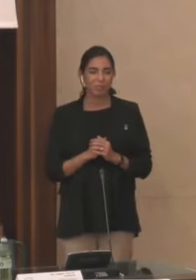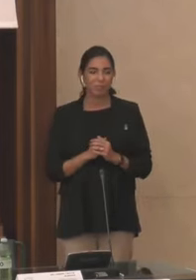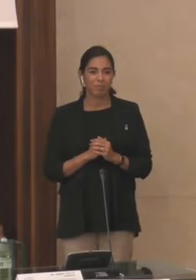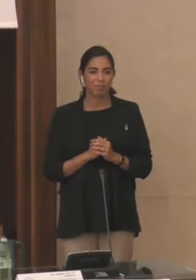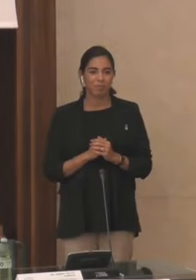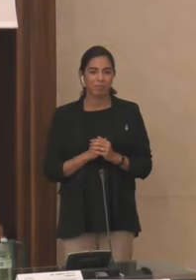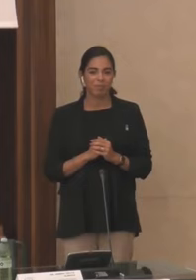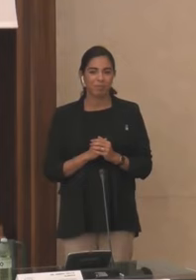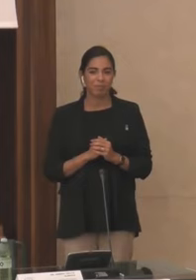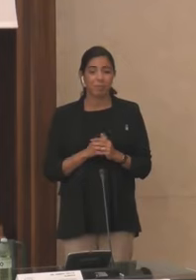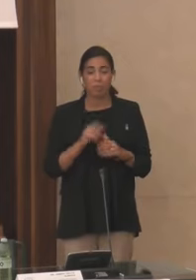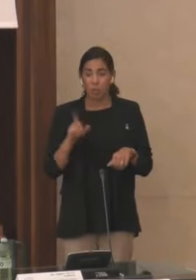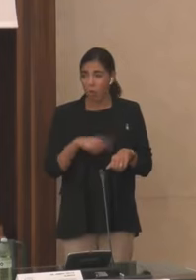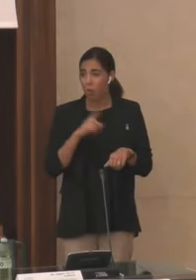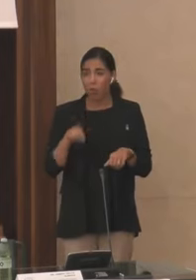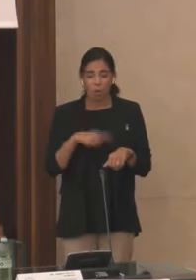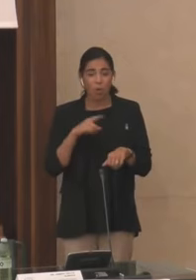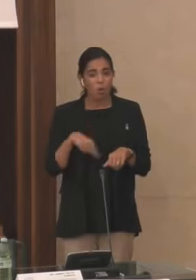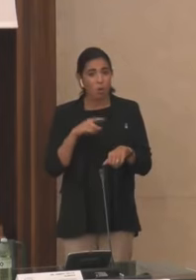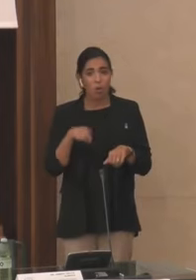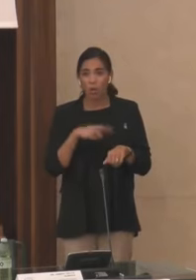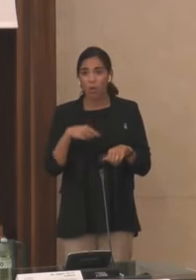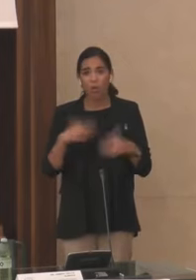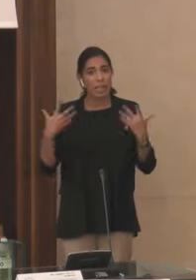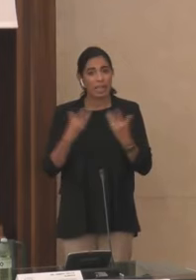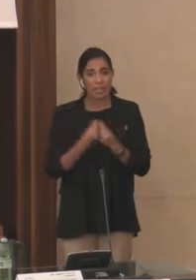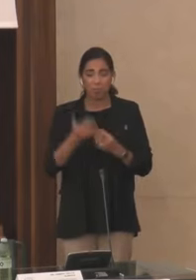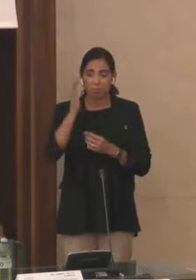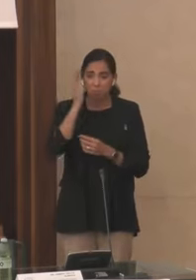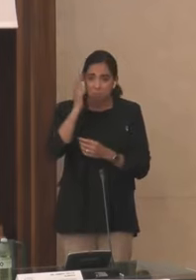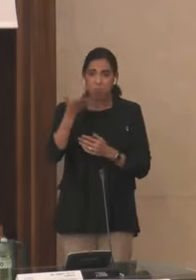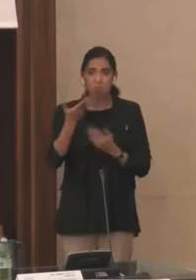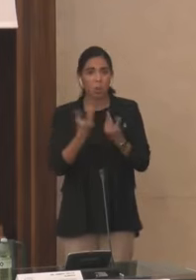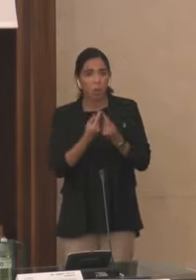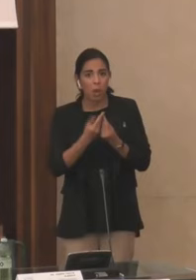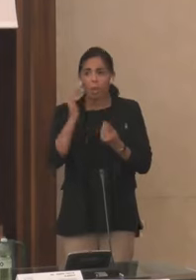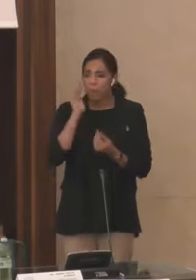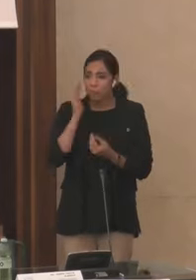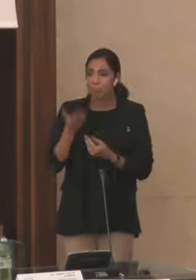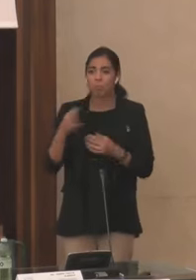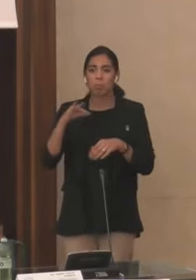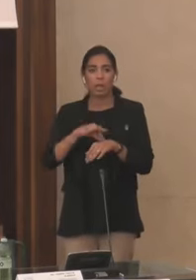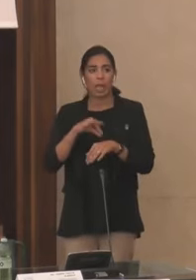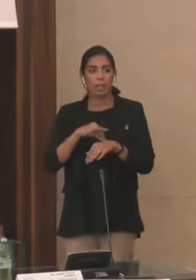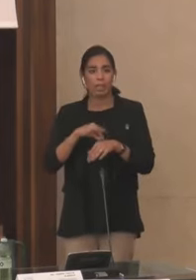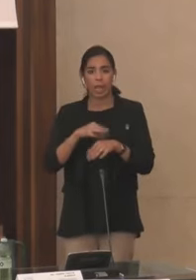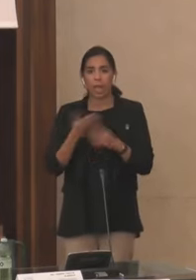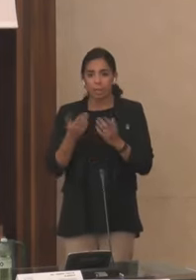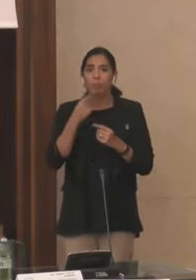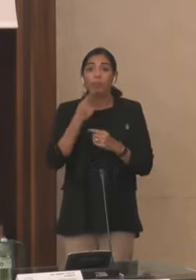con ore e ore dedicate ad ascoltare i colleghi, ad ascoltare i pazienti. Perché notti insonne?